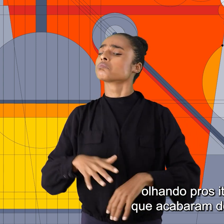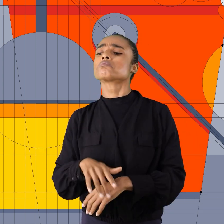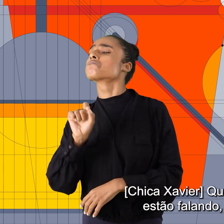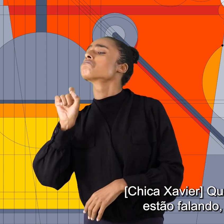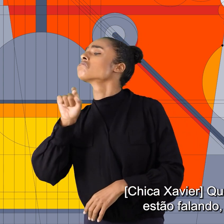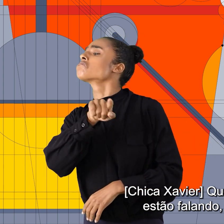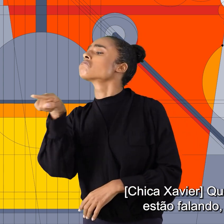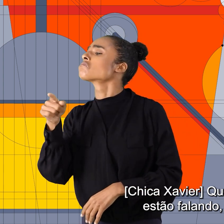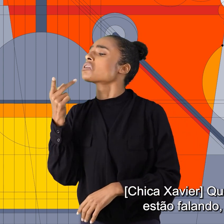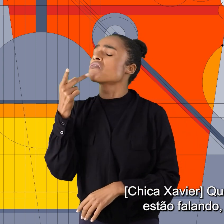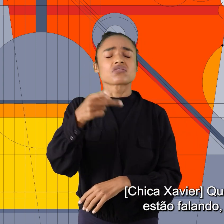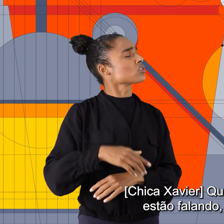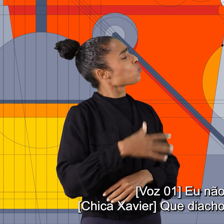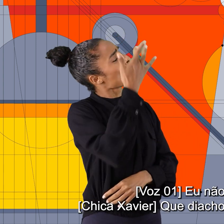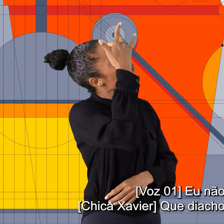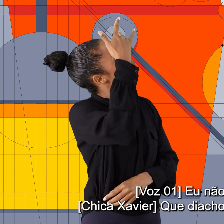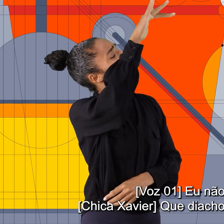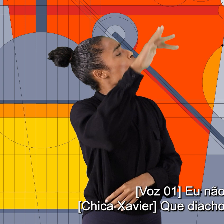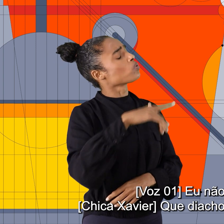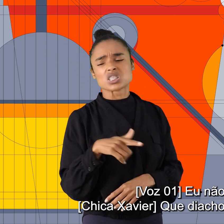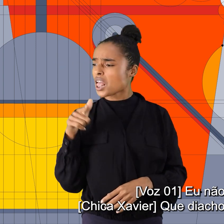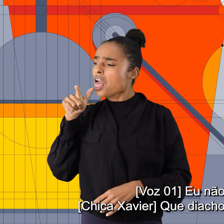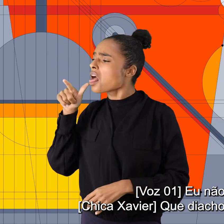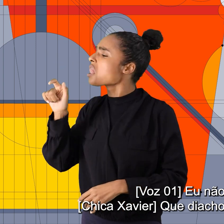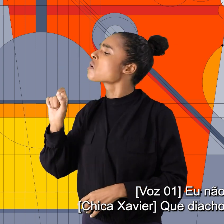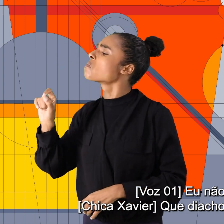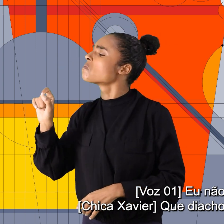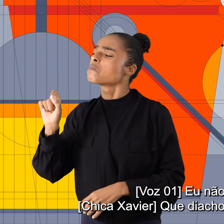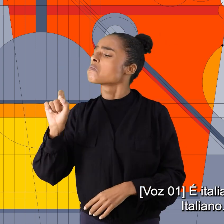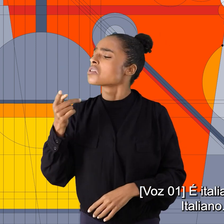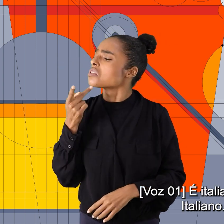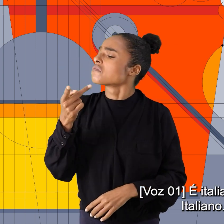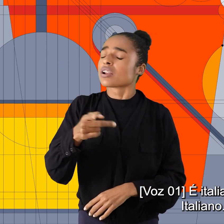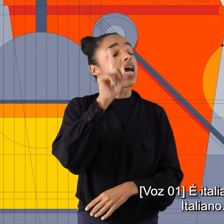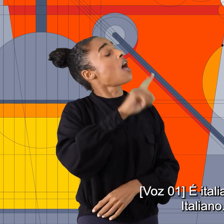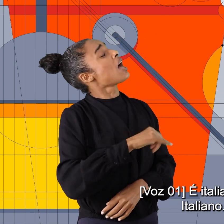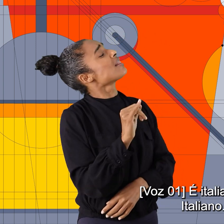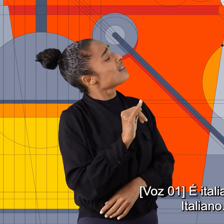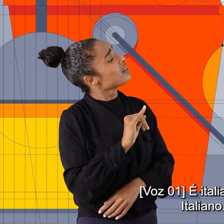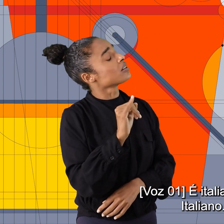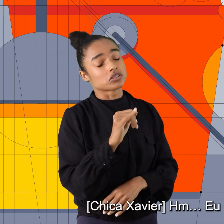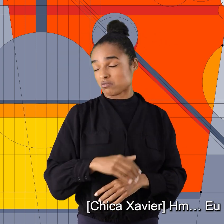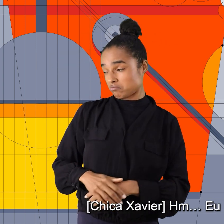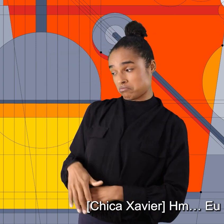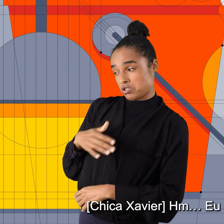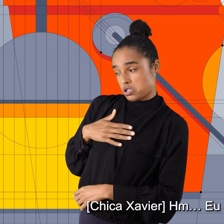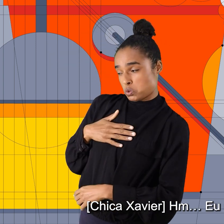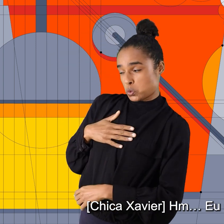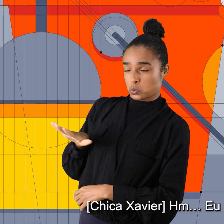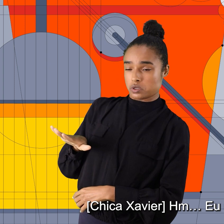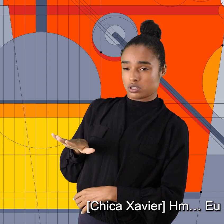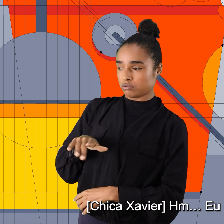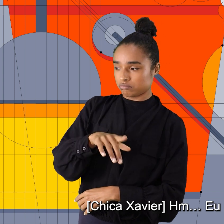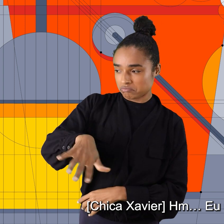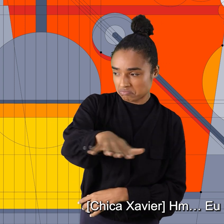de chegar. O que é que eles estão falando, senhor? Eu não sei, Bá. Que diacho de língua é essa? É italiano, Bá. Italiano. Eu